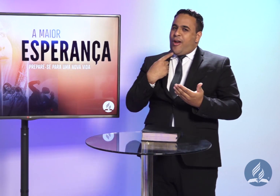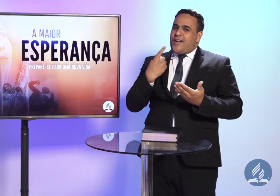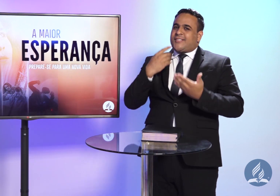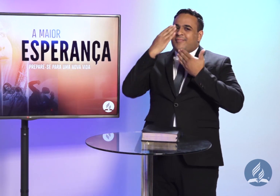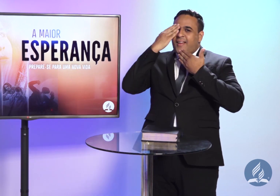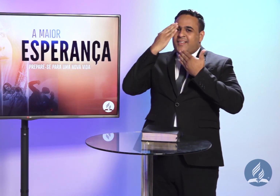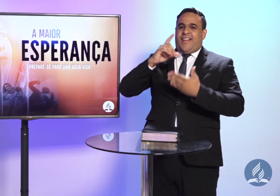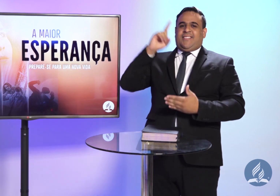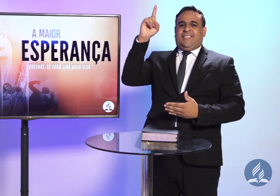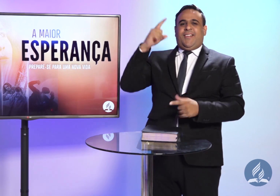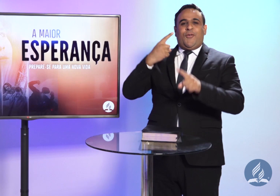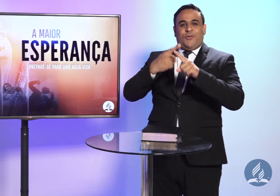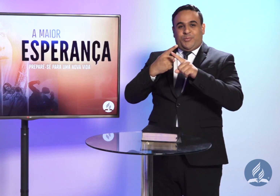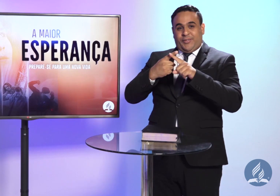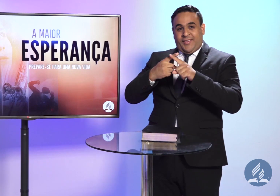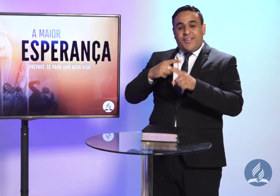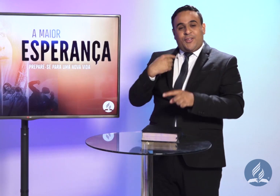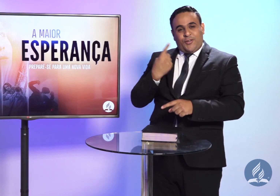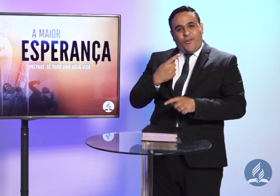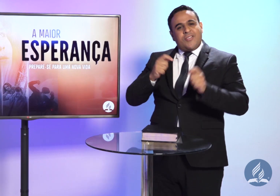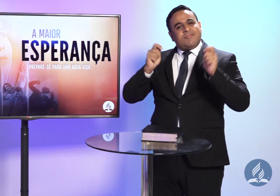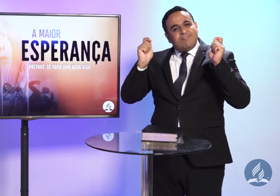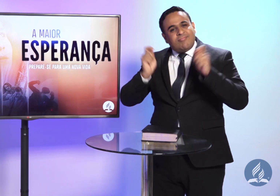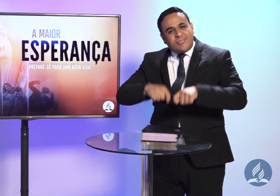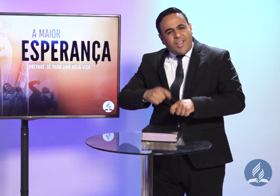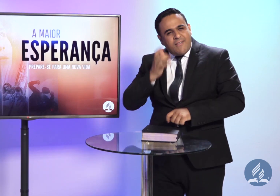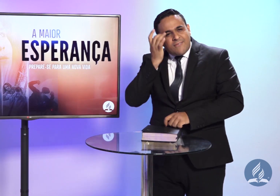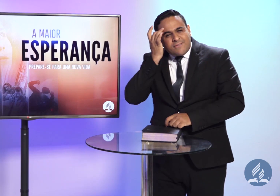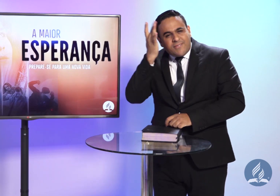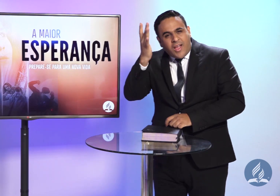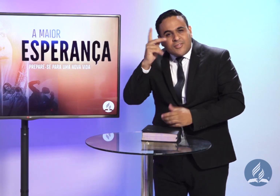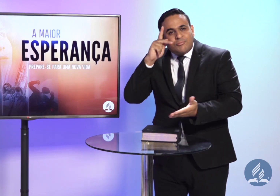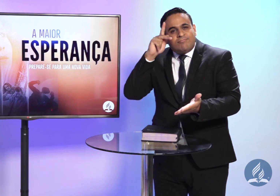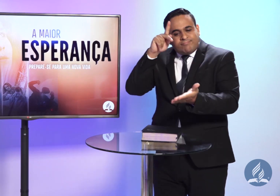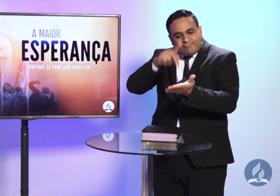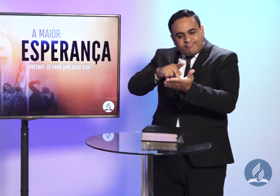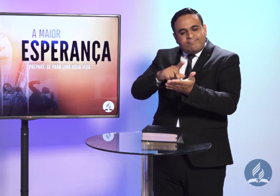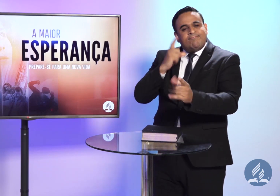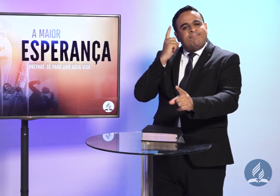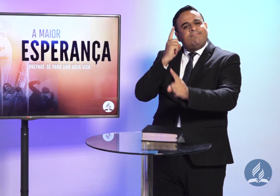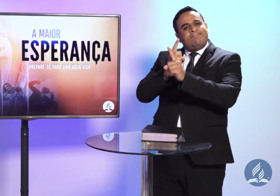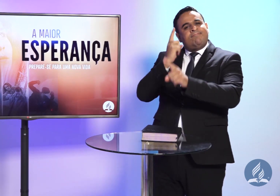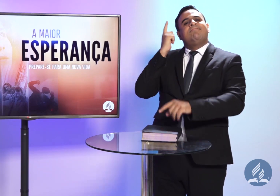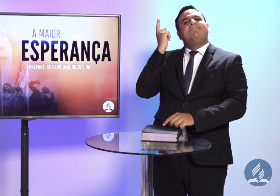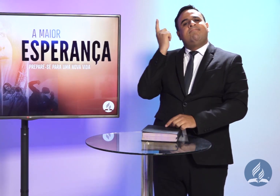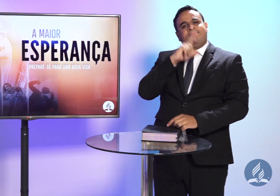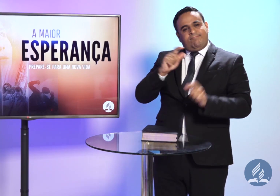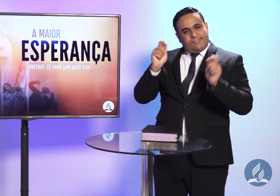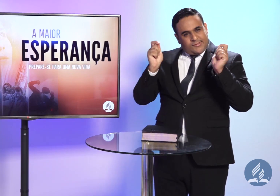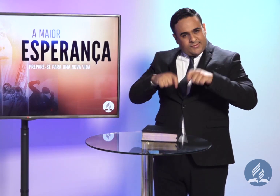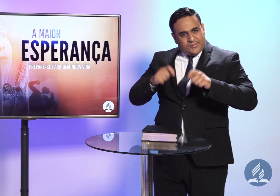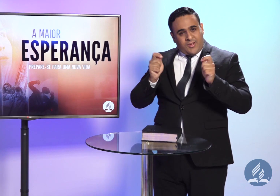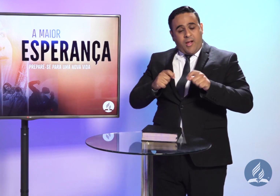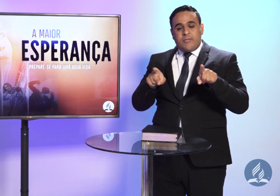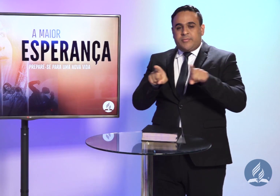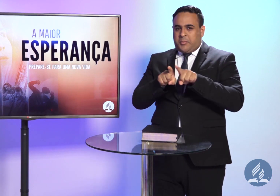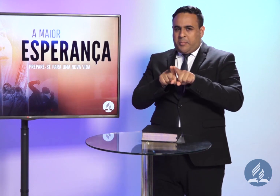Aonde é que você vai encontrar a verdade para suas dúvidas espirituais? Aonde é que você vai